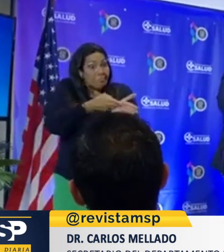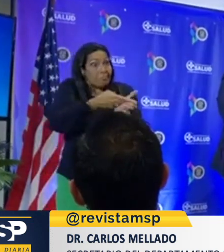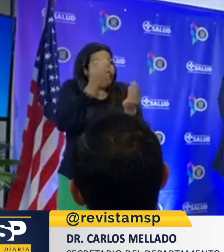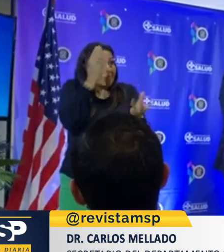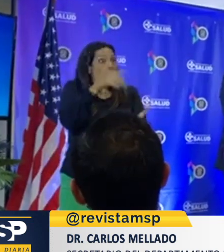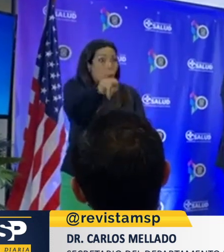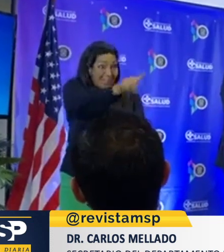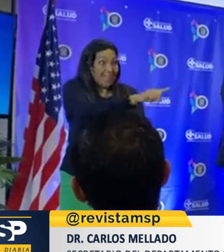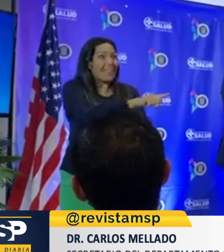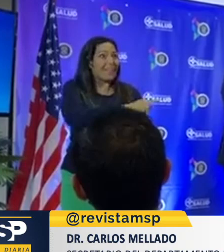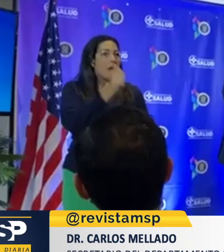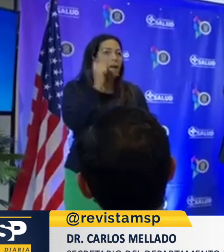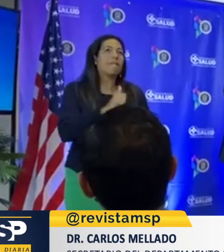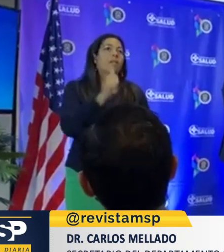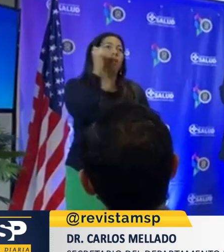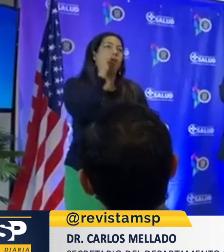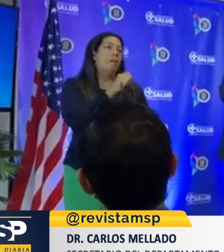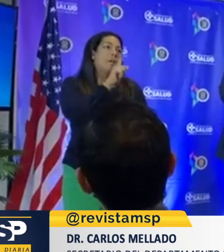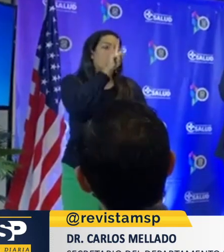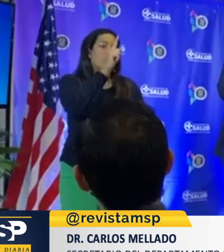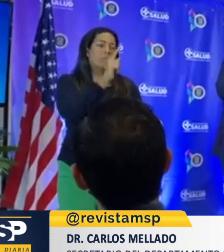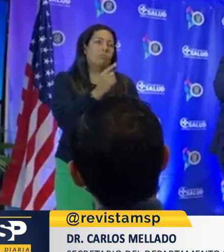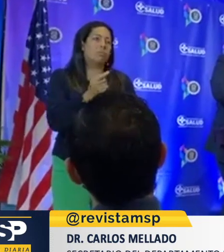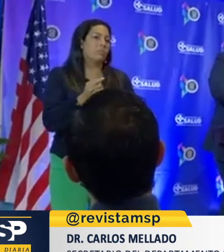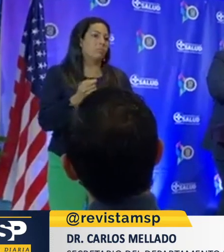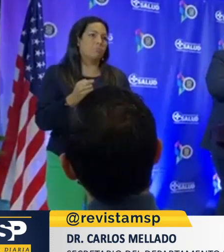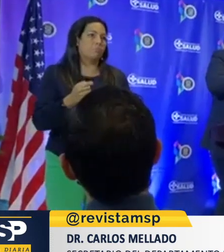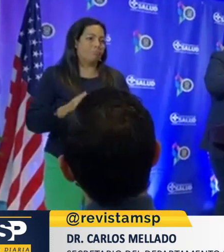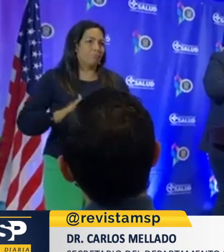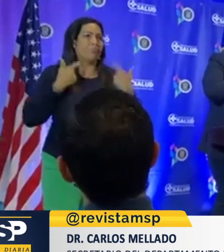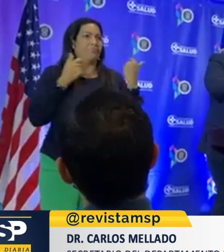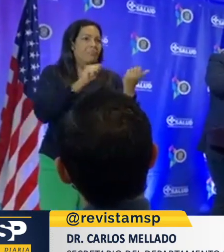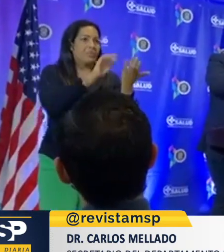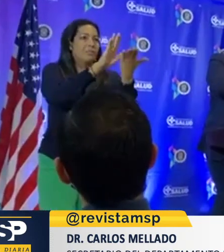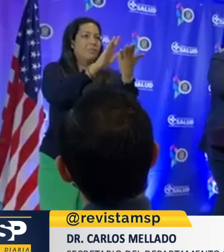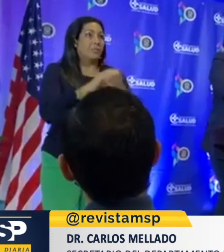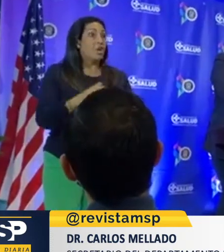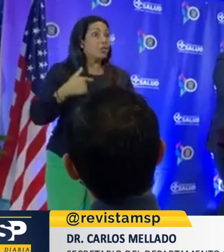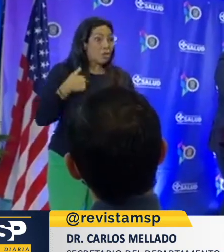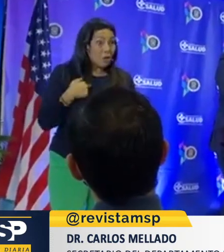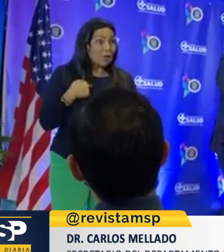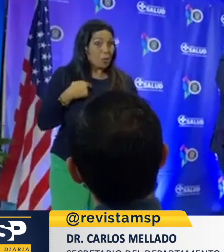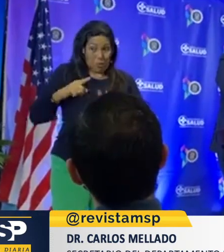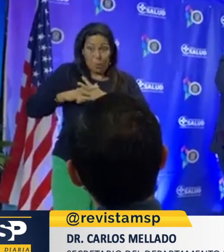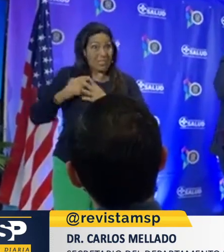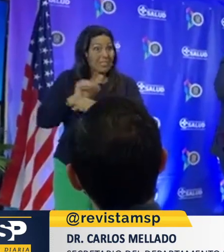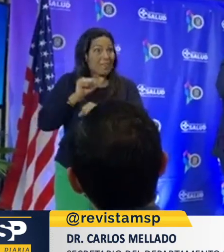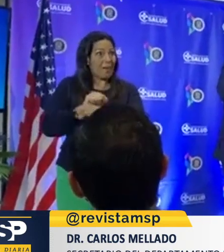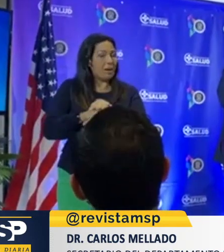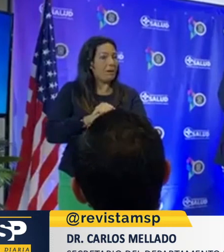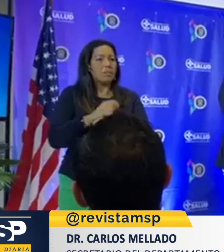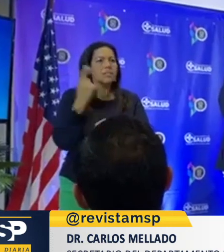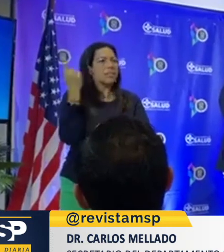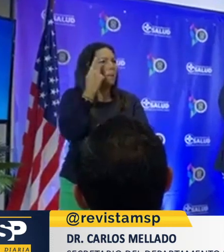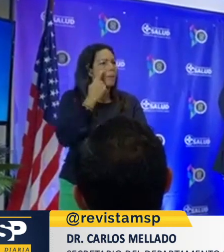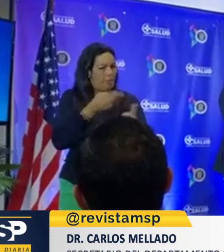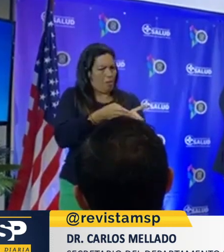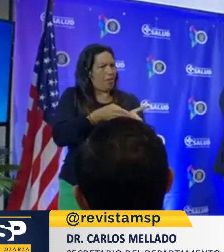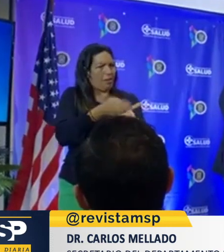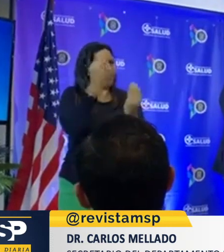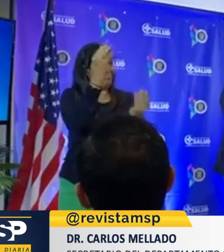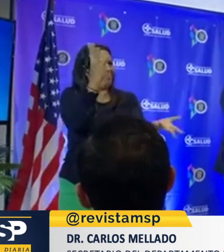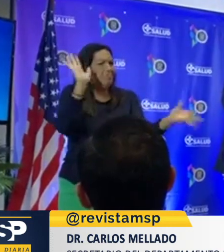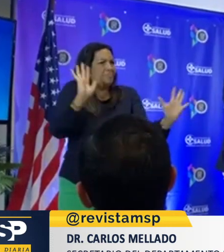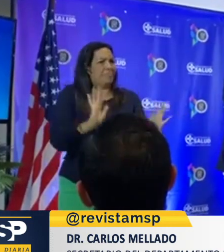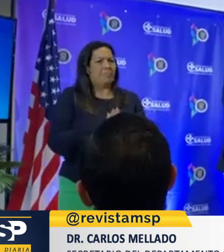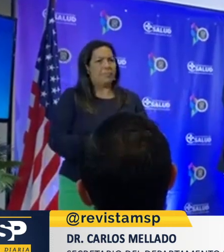calle. Y desde el día 1... yo he sido transparente y lo vamos a seguir siendo. Y el sistema de